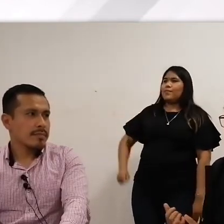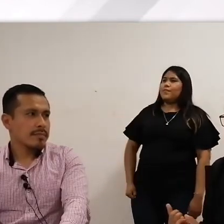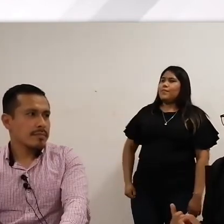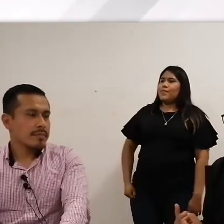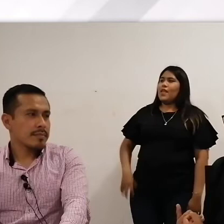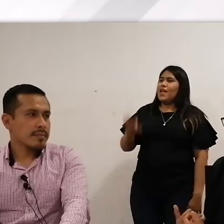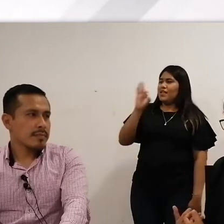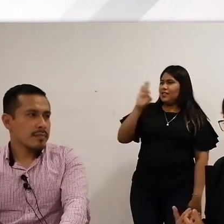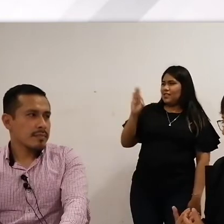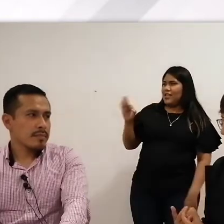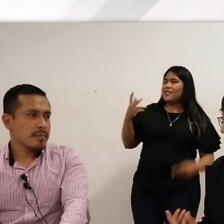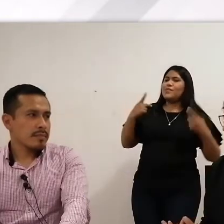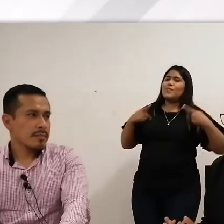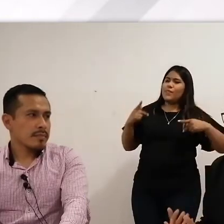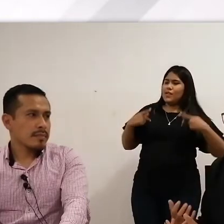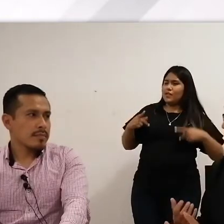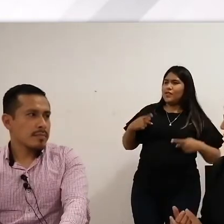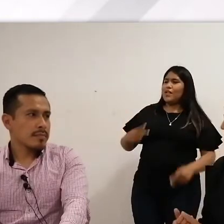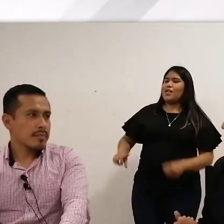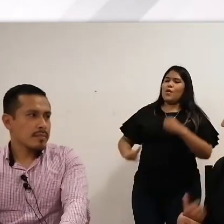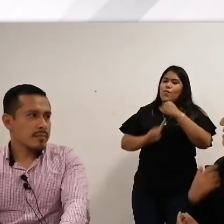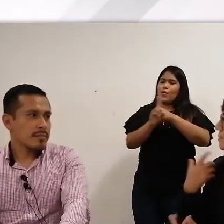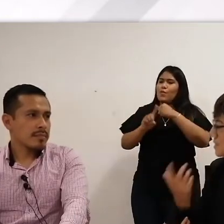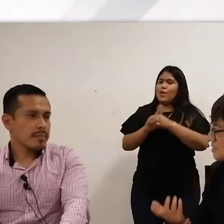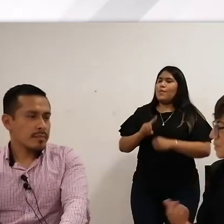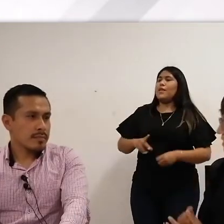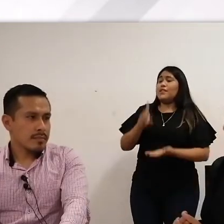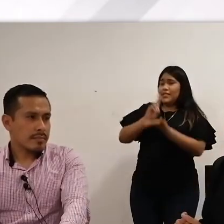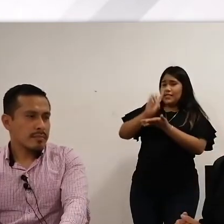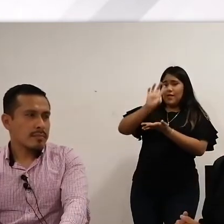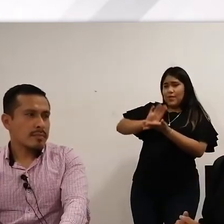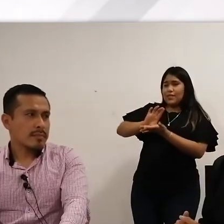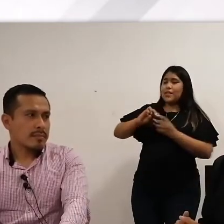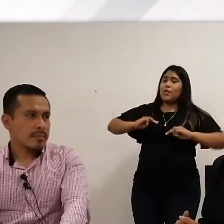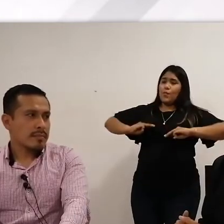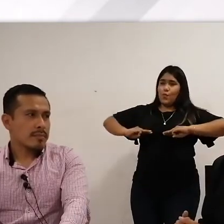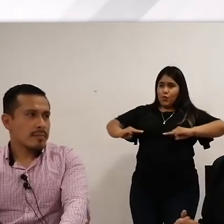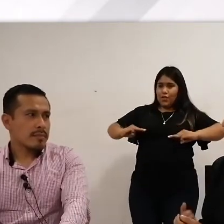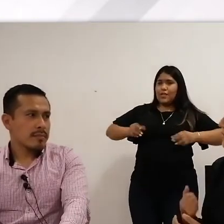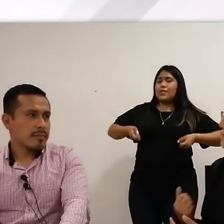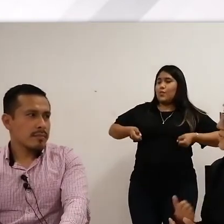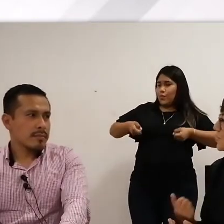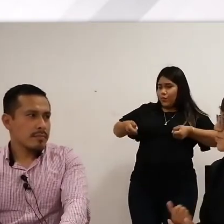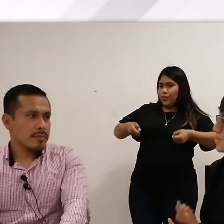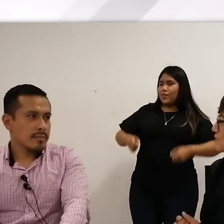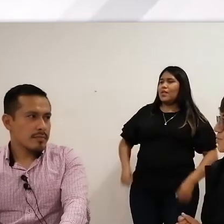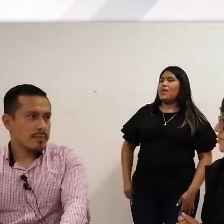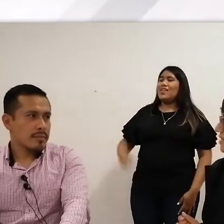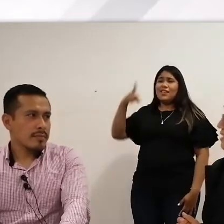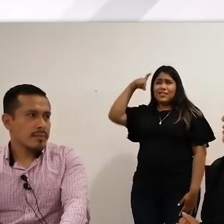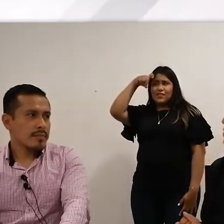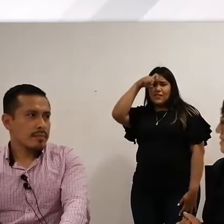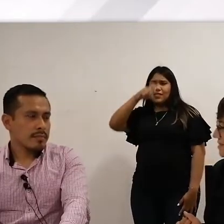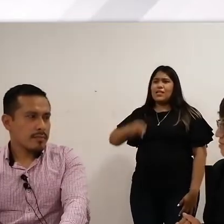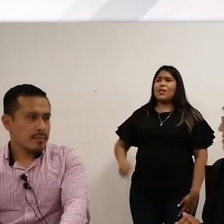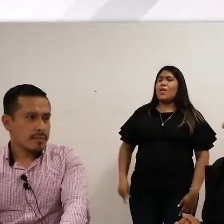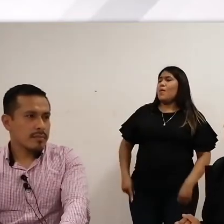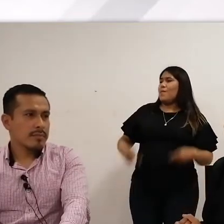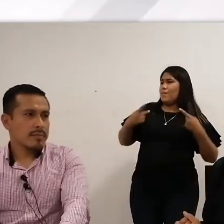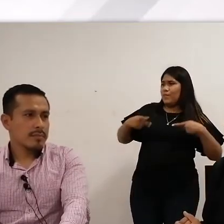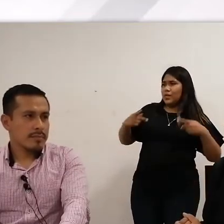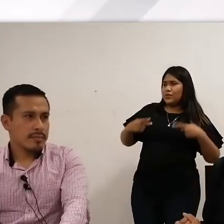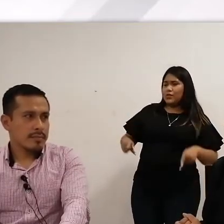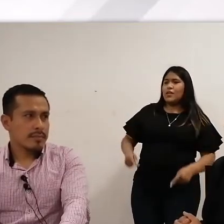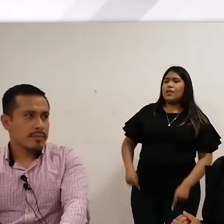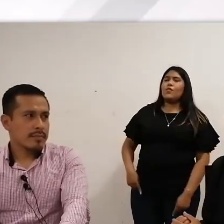Una persona con problemas de movilidad es visible. Una persona con sordera no es tan